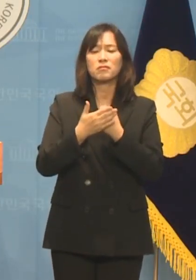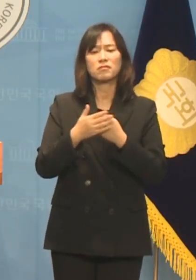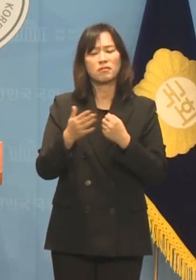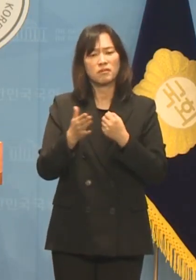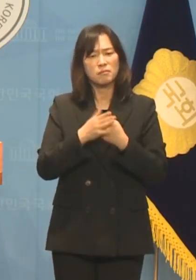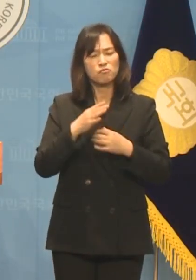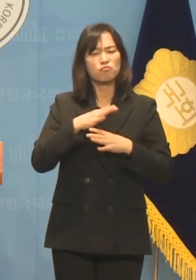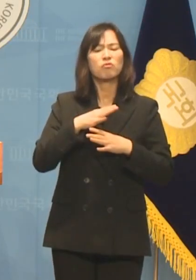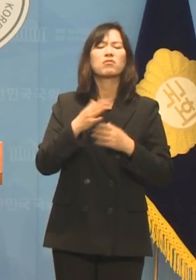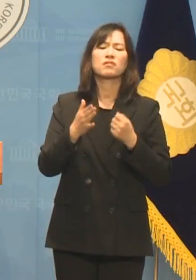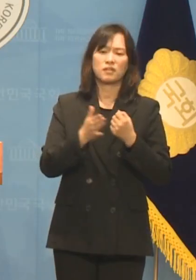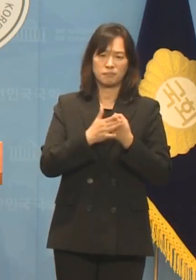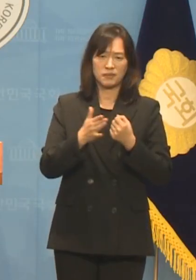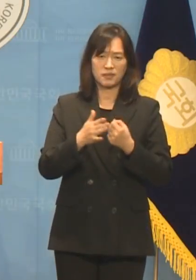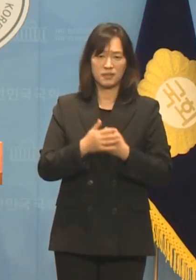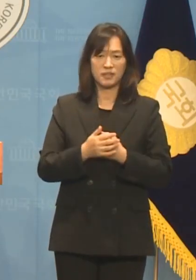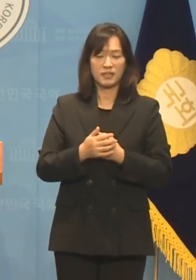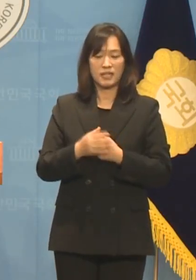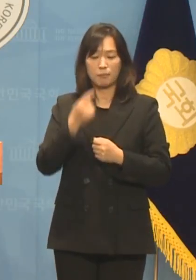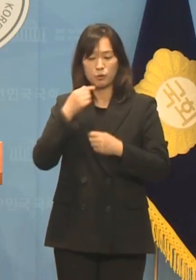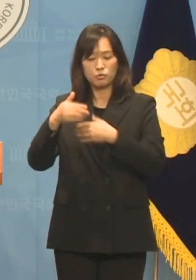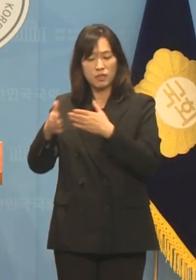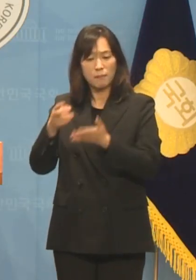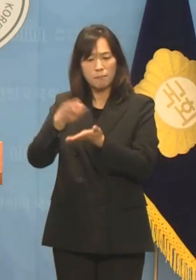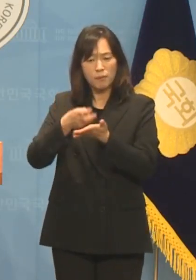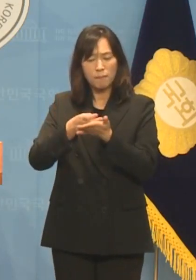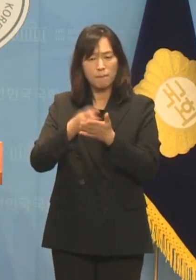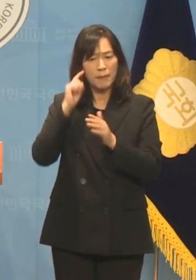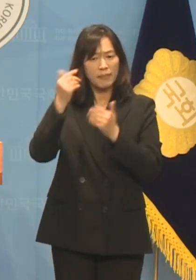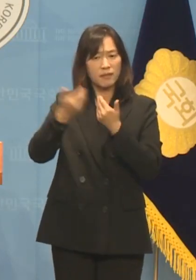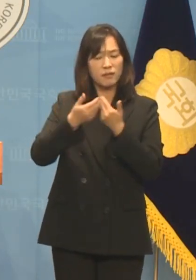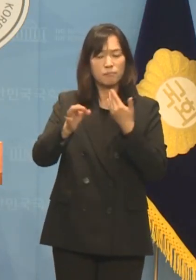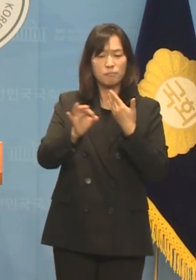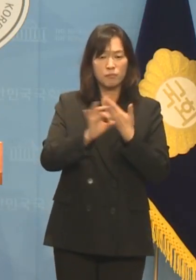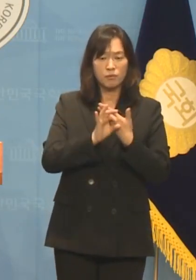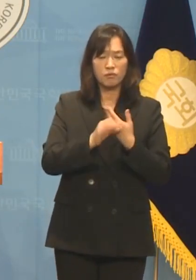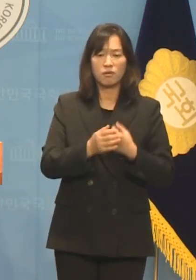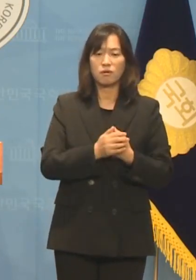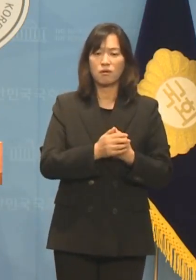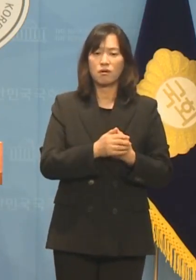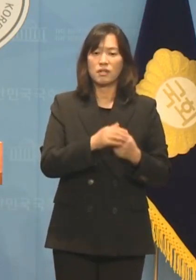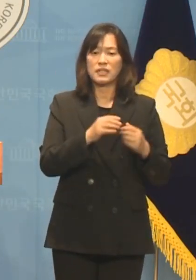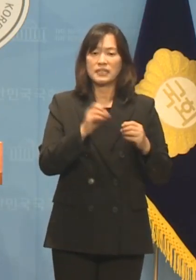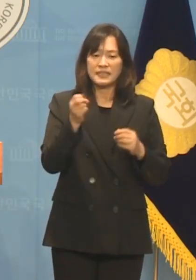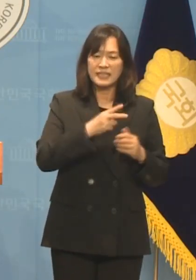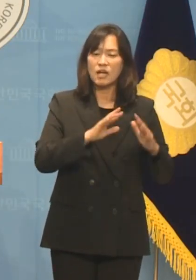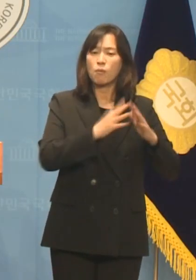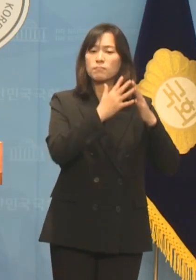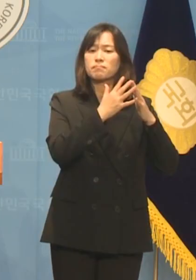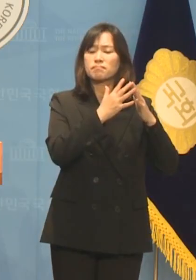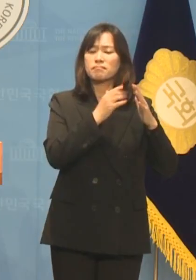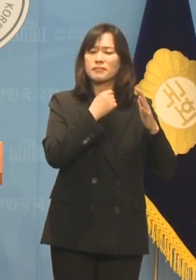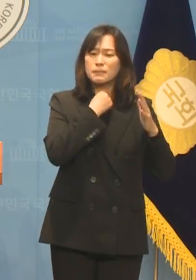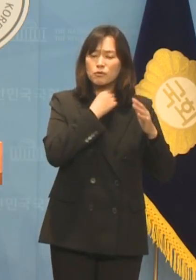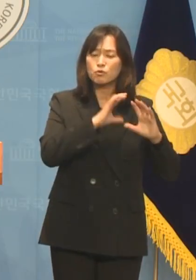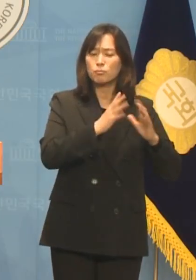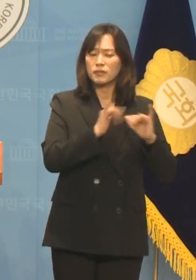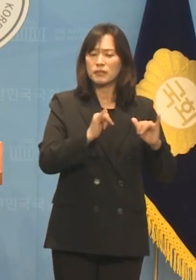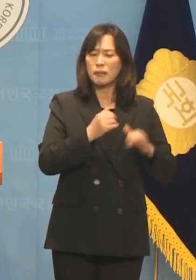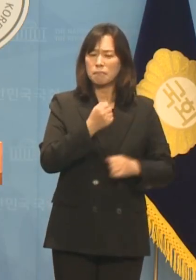민주당이 소위에서 법안을 반대하면 재건축 재개발 바라는 국민들의 원성이